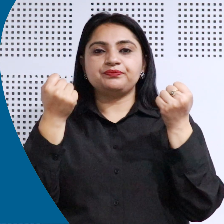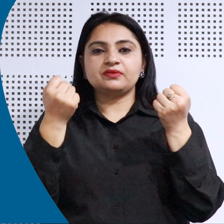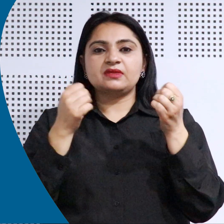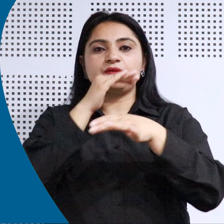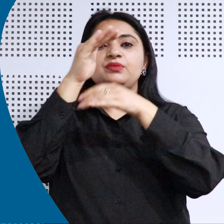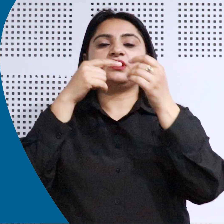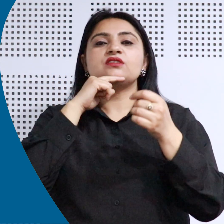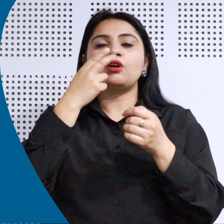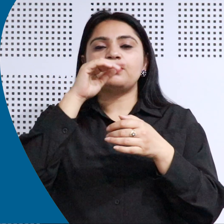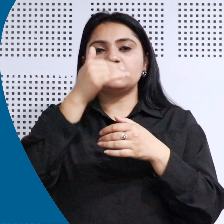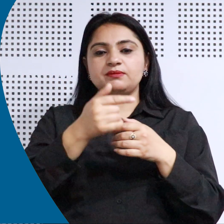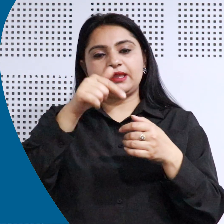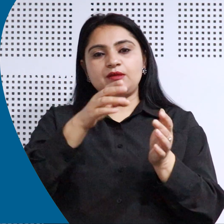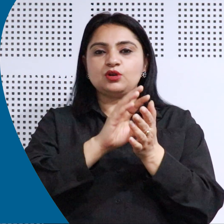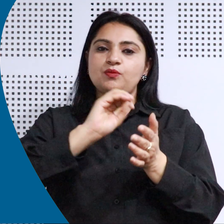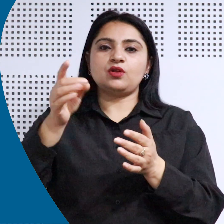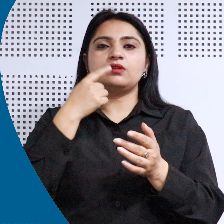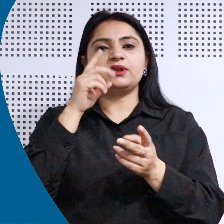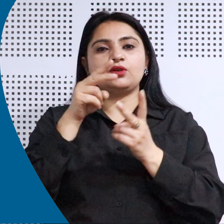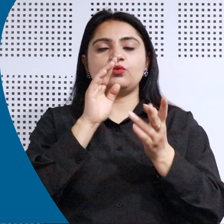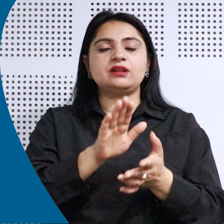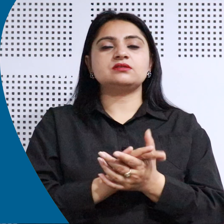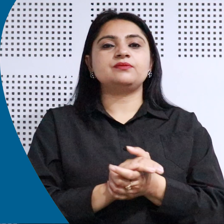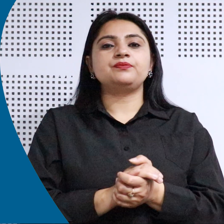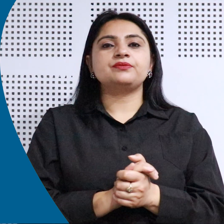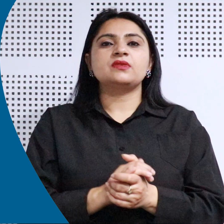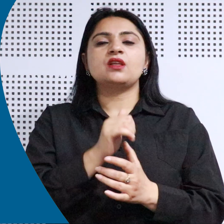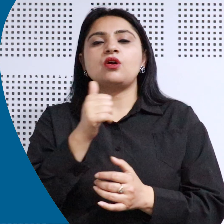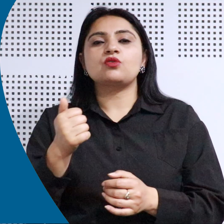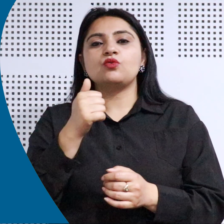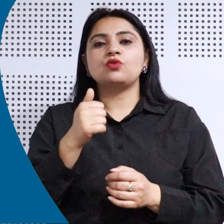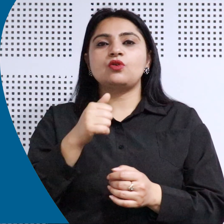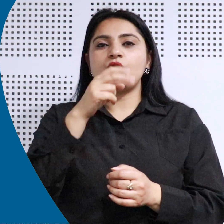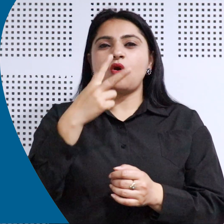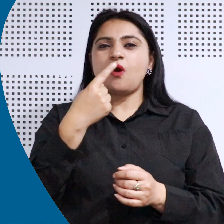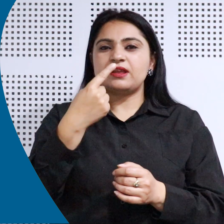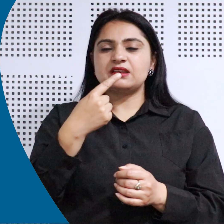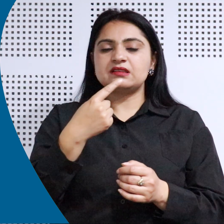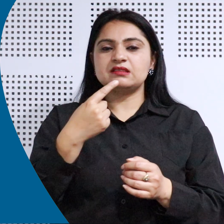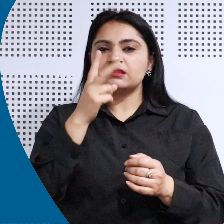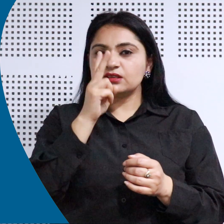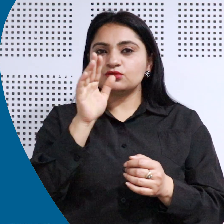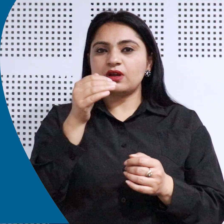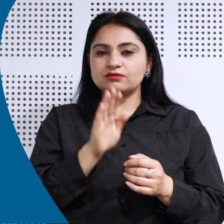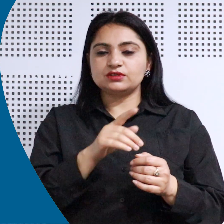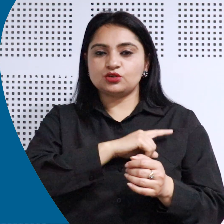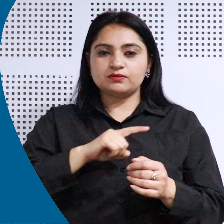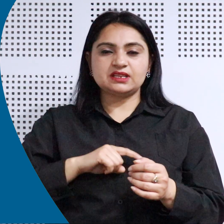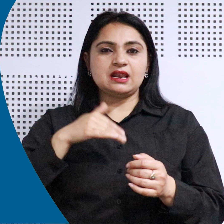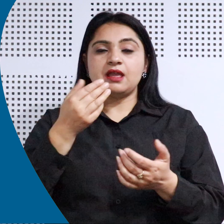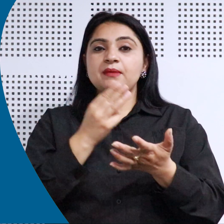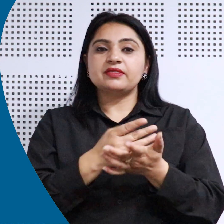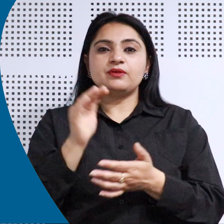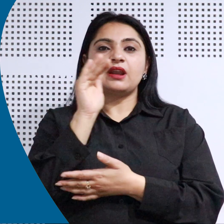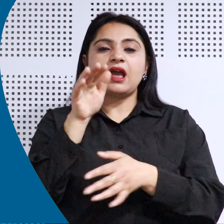वृद्धि नहुन्जेलसम्ममा यहाँदेखि पठाउने भन्ने भएको छ। त्यो बाहेक अरू यो ऐन यस्तो आउँदैछ ताकि यसले कर्मचारीलाई मात्रै होइन